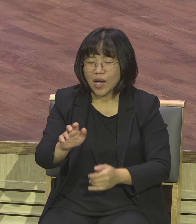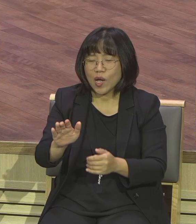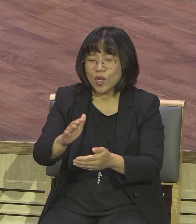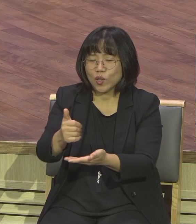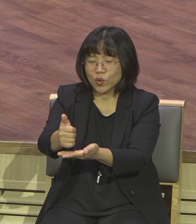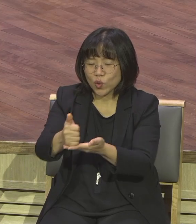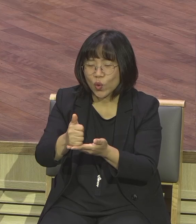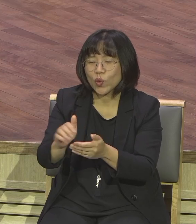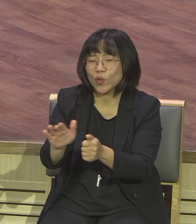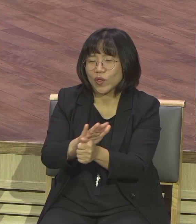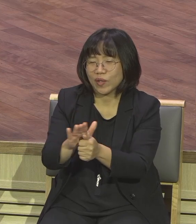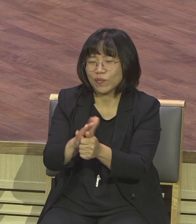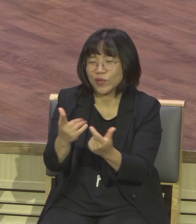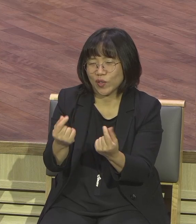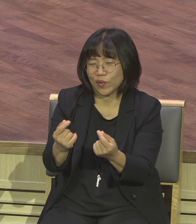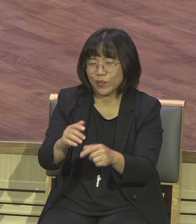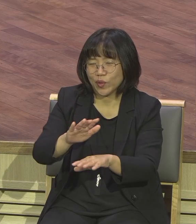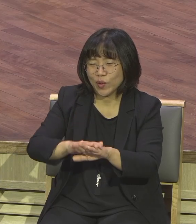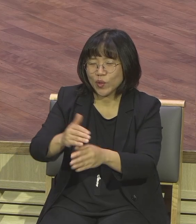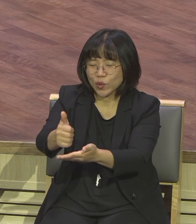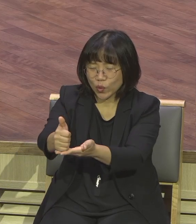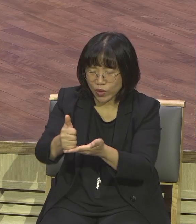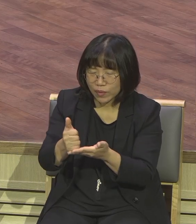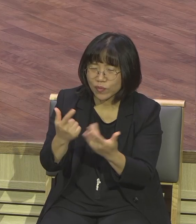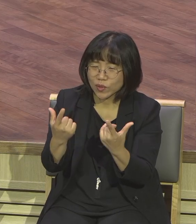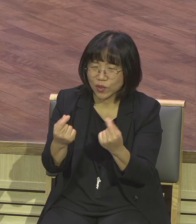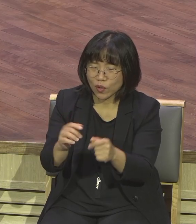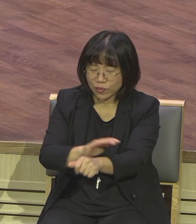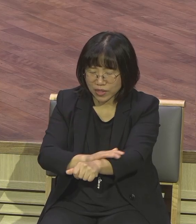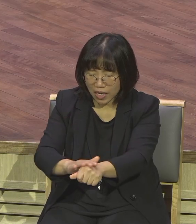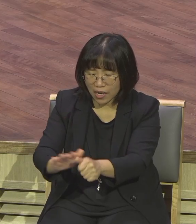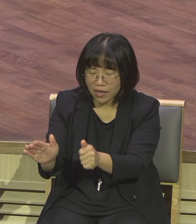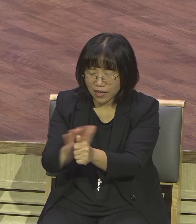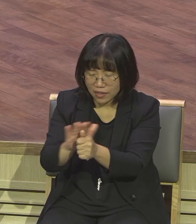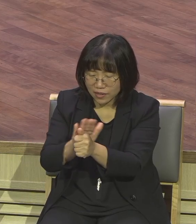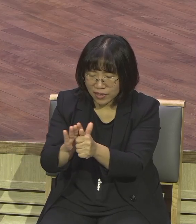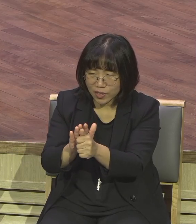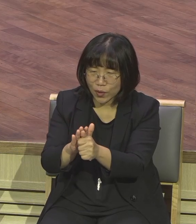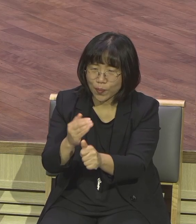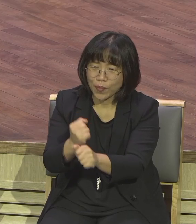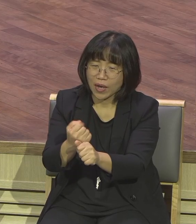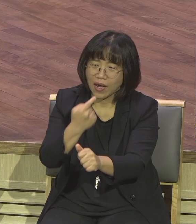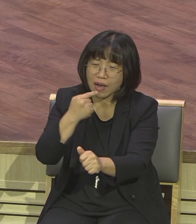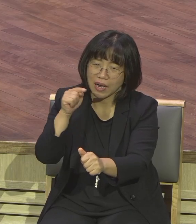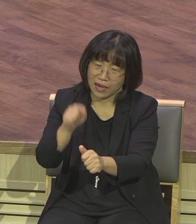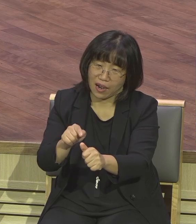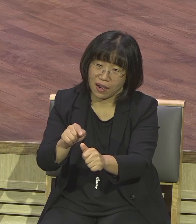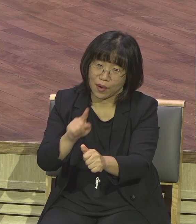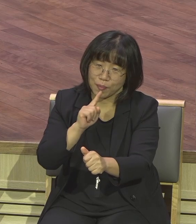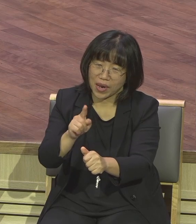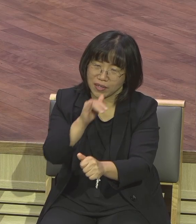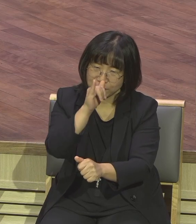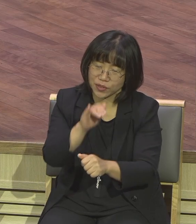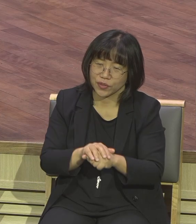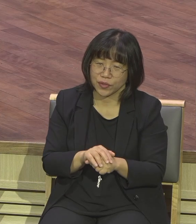책을. 암을 손님처럼 대접해라. 라는 책인데 이분이 평소 외과